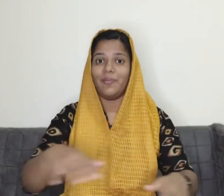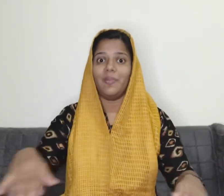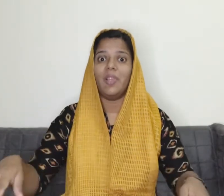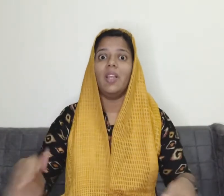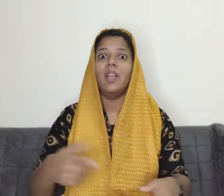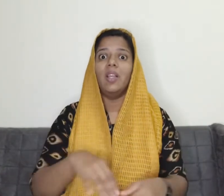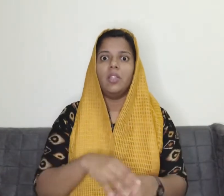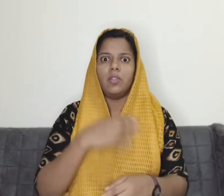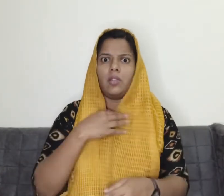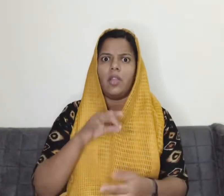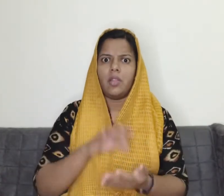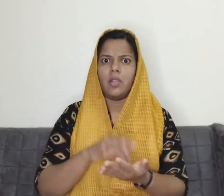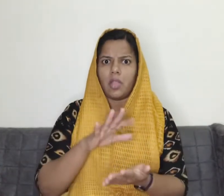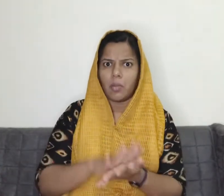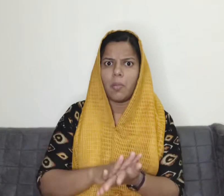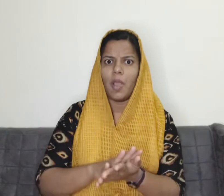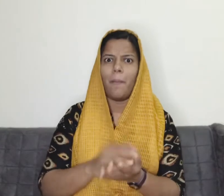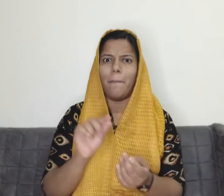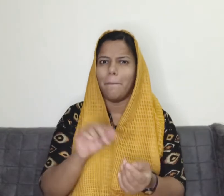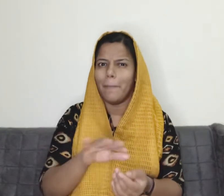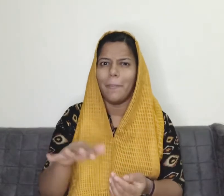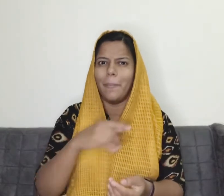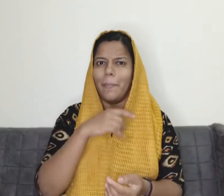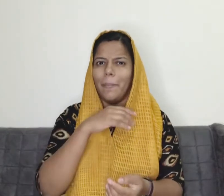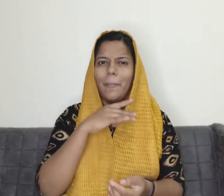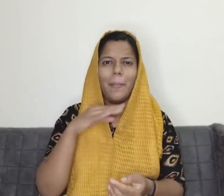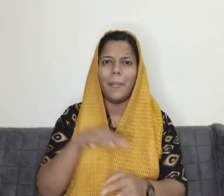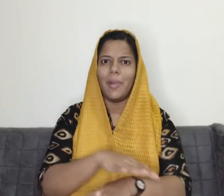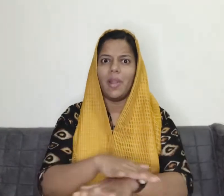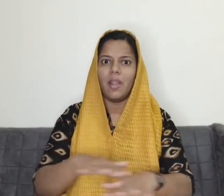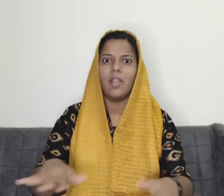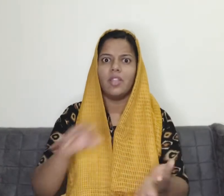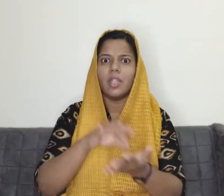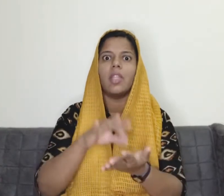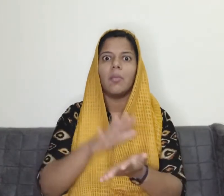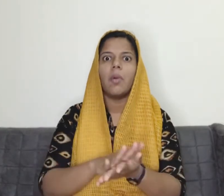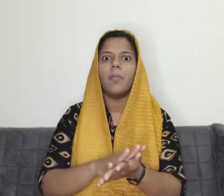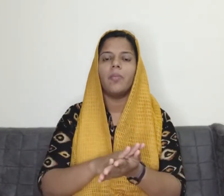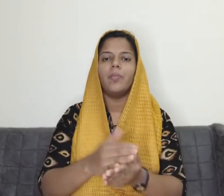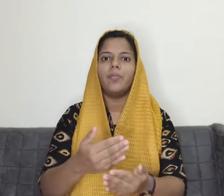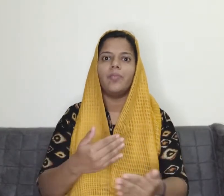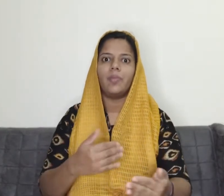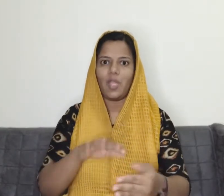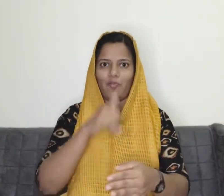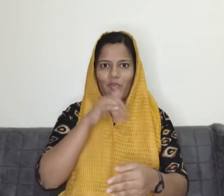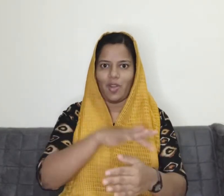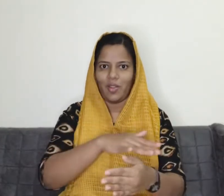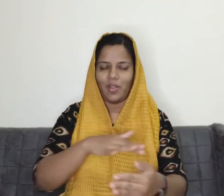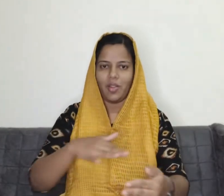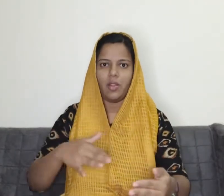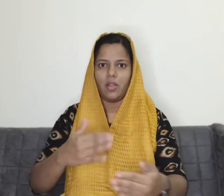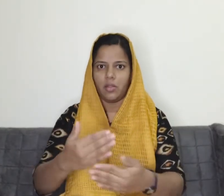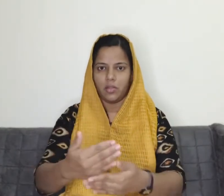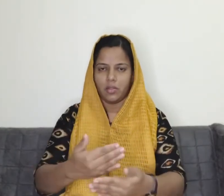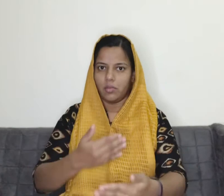വണ്ണം നിത്യപ്രമാണമായി മണൽ അതിരാക്കി വെച്ചിരിക്കുന്നു. അപ്പോൾ കടലിനെ കരയിലേക്ക് കയറി വരരുത് എന്ന്